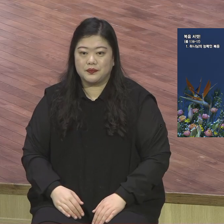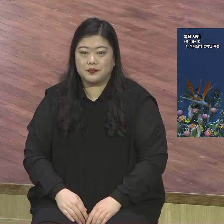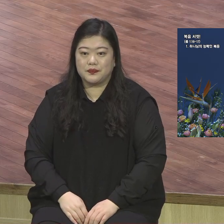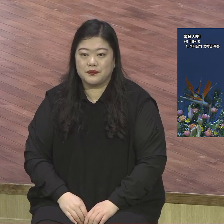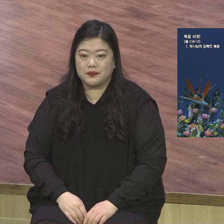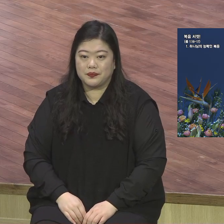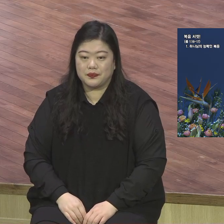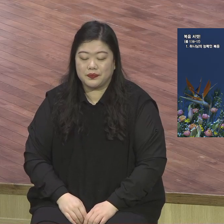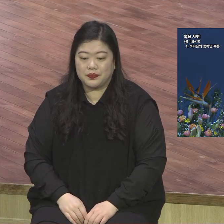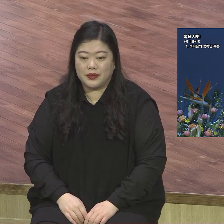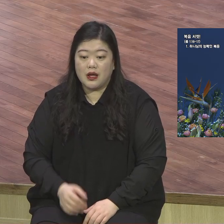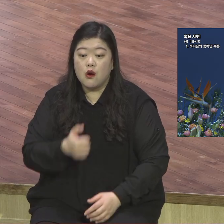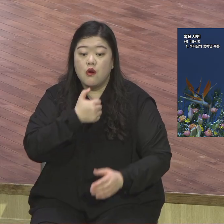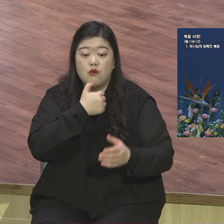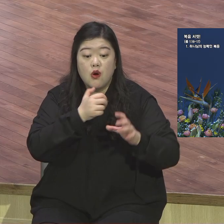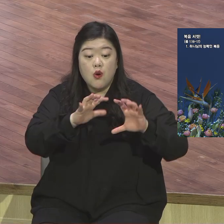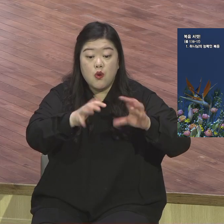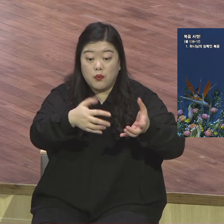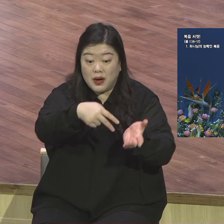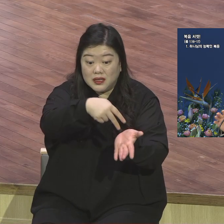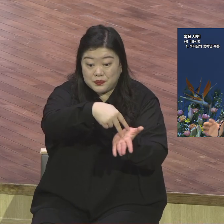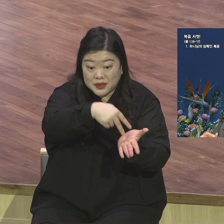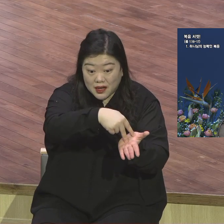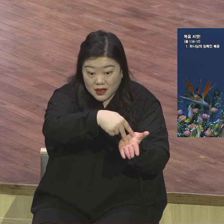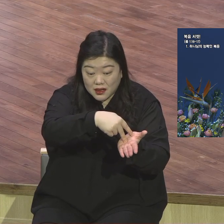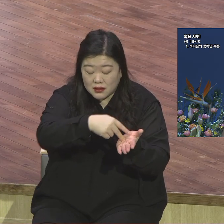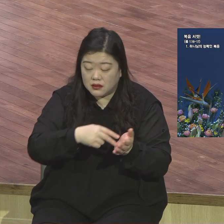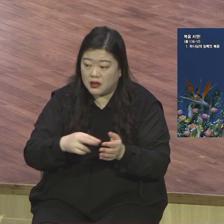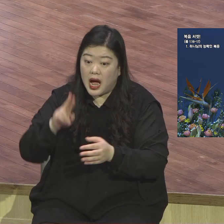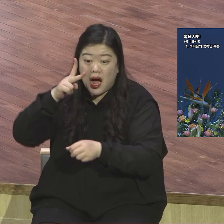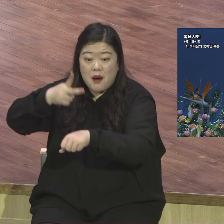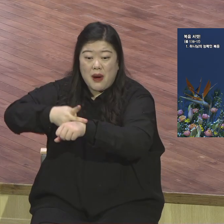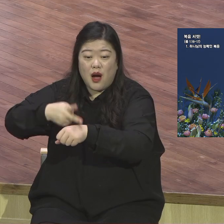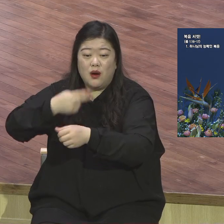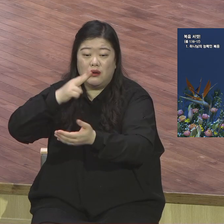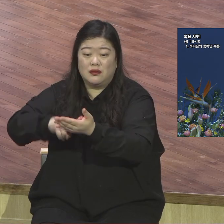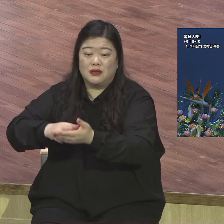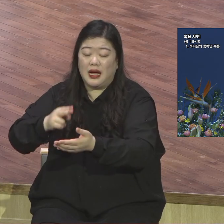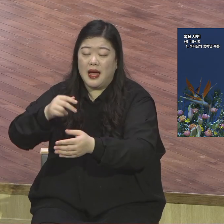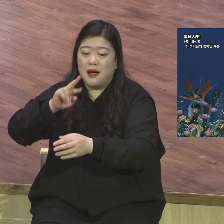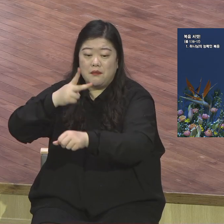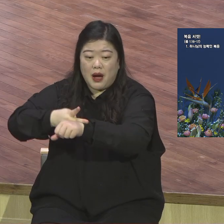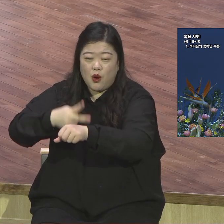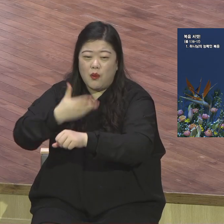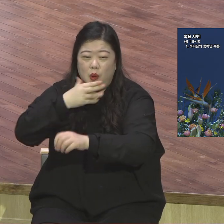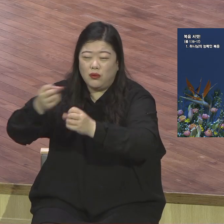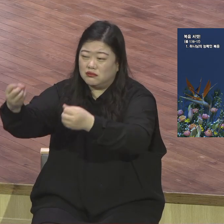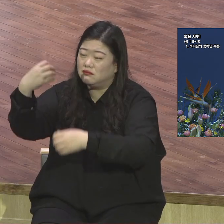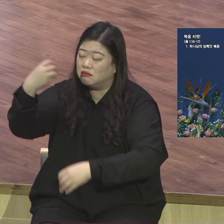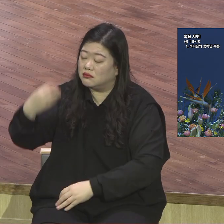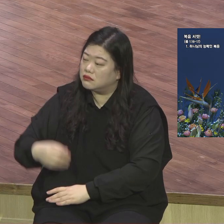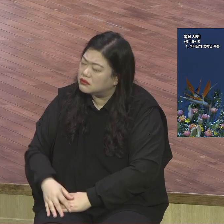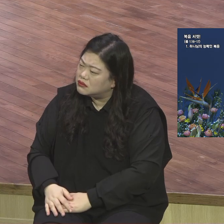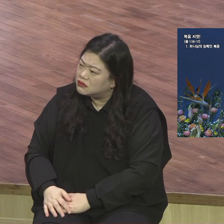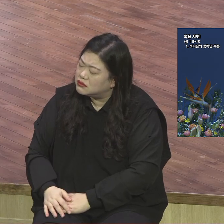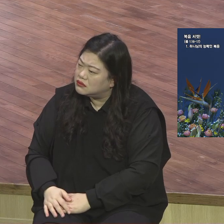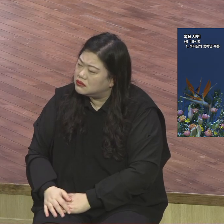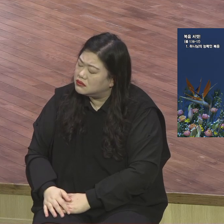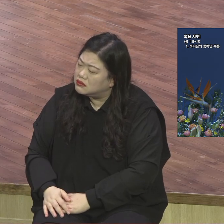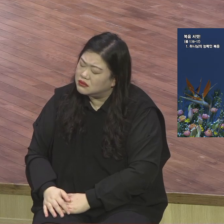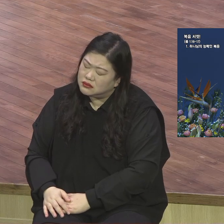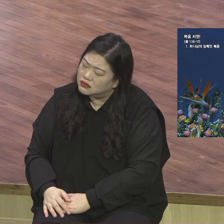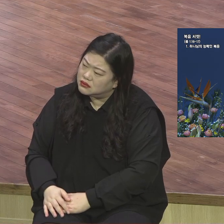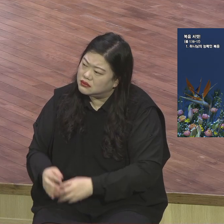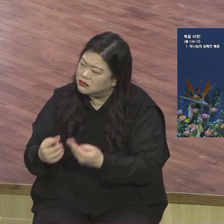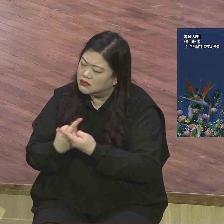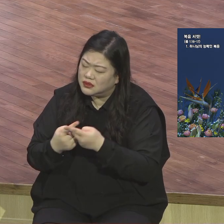상식적으로 바울이 전하는 복음이 이해가 안 되는 겁니다. 받아들일 수가 없어요. 그 이유가 뭐냐? 지금 바울이